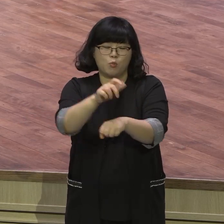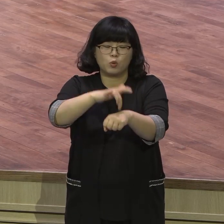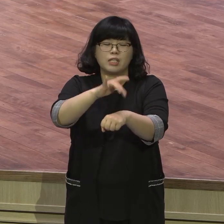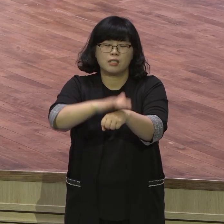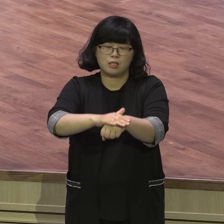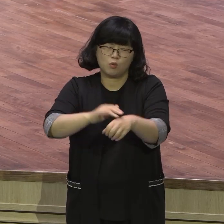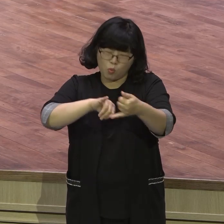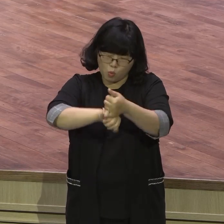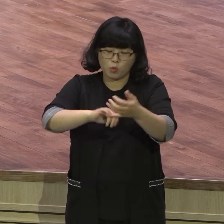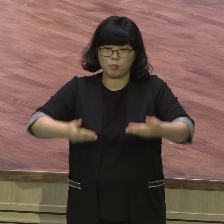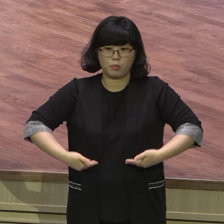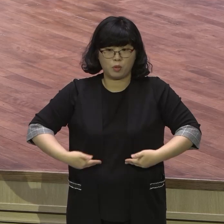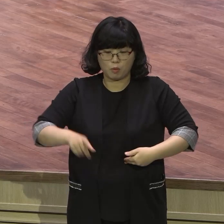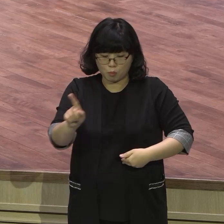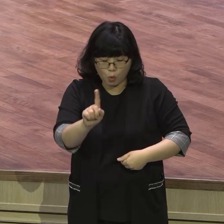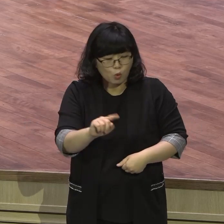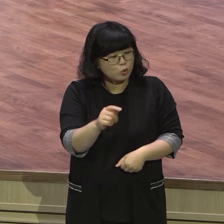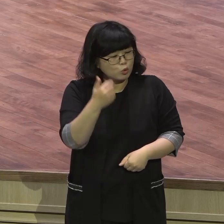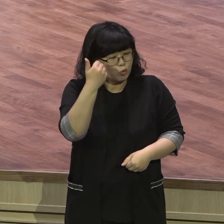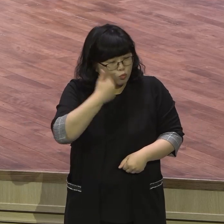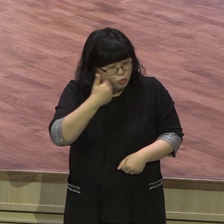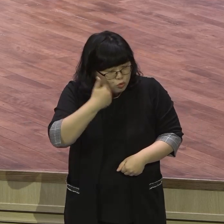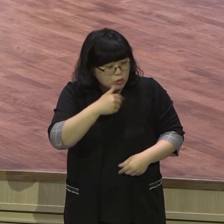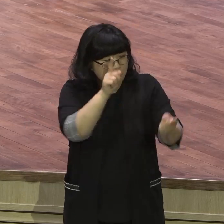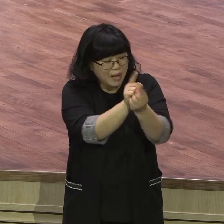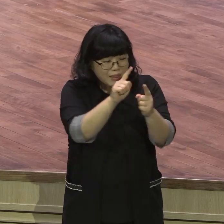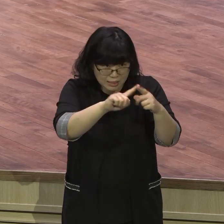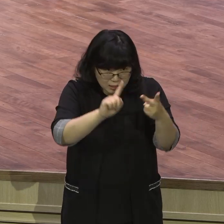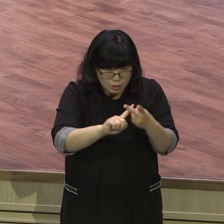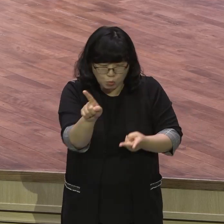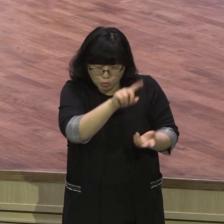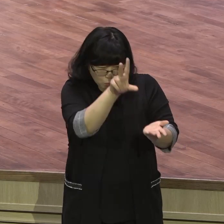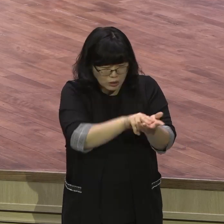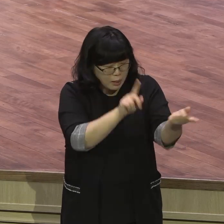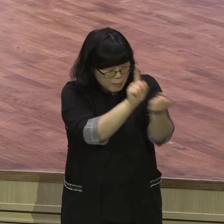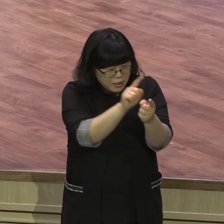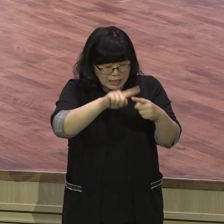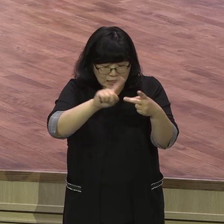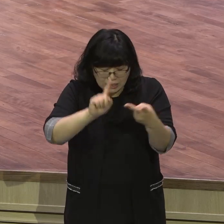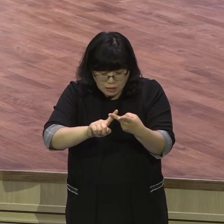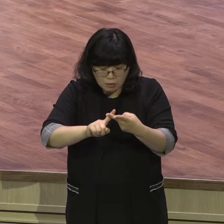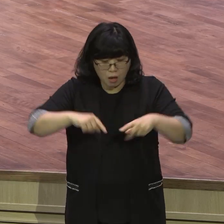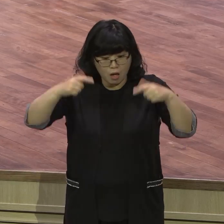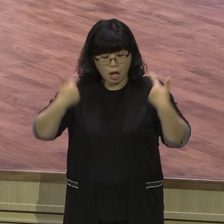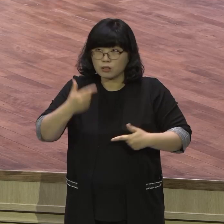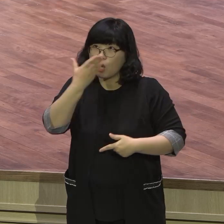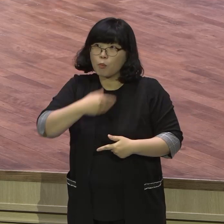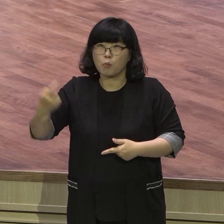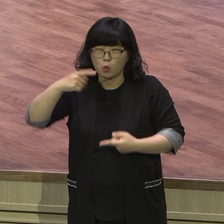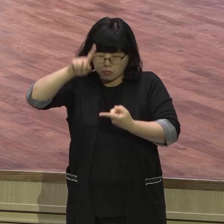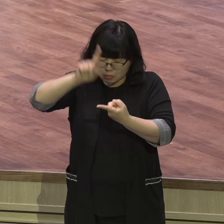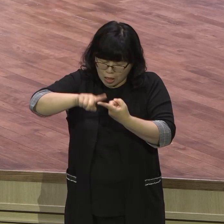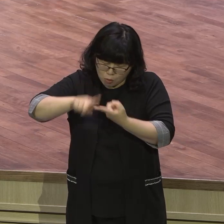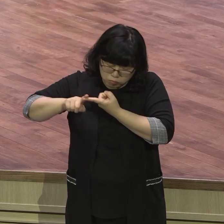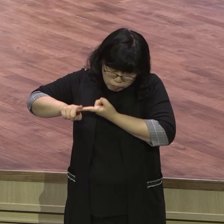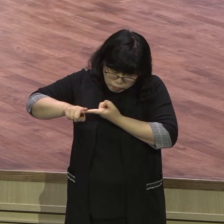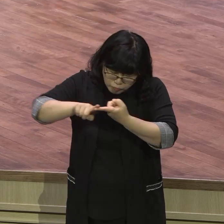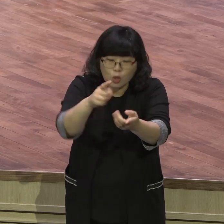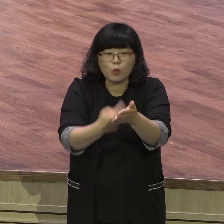복음 속에서. 뭐를 하다 복음 속에서. 완전히 24 영원이 여러분 그렇게 안되면 여러분 체질 안 바뀝니다.